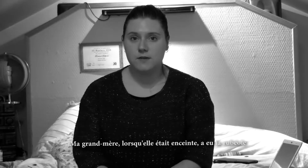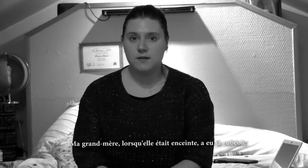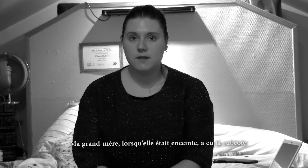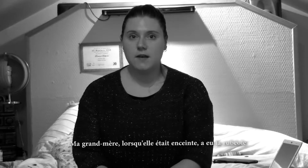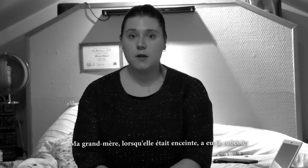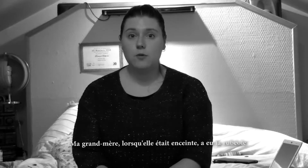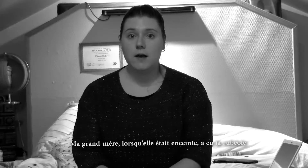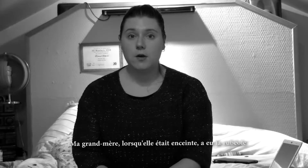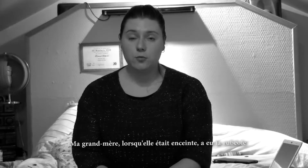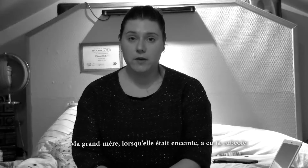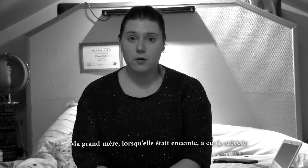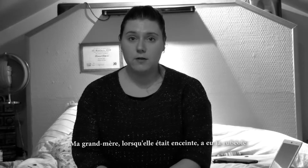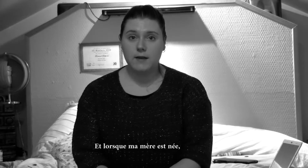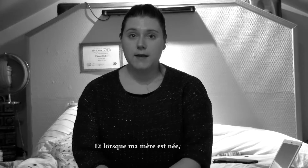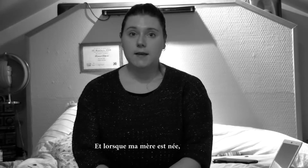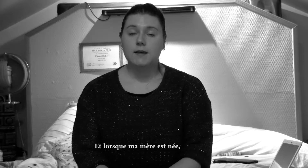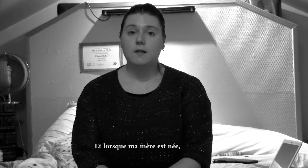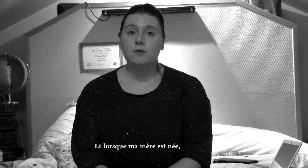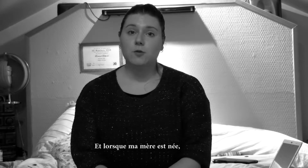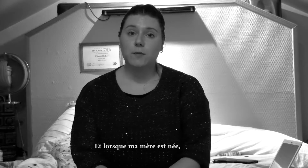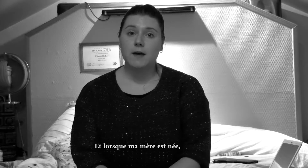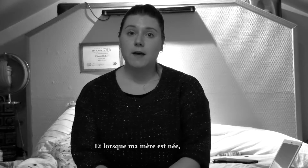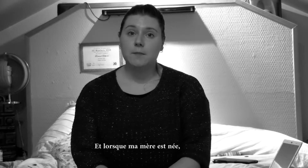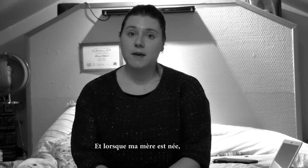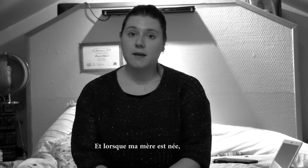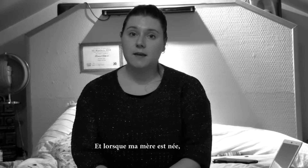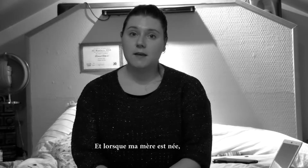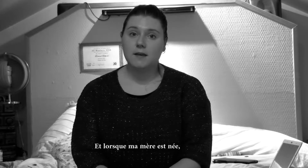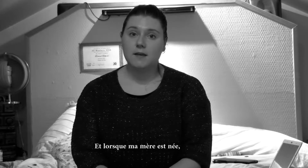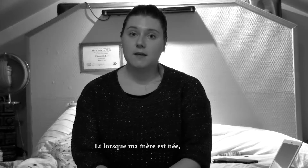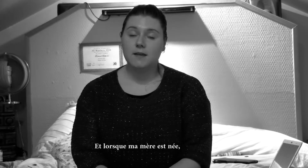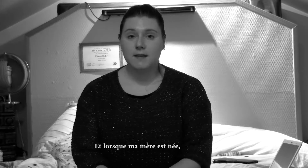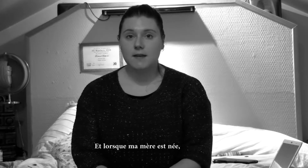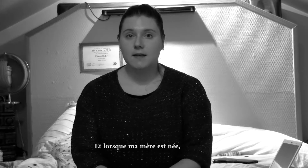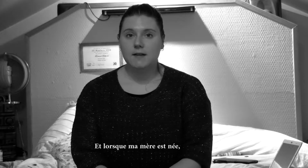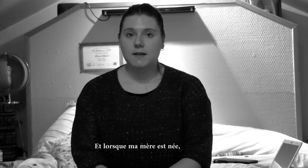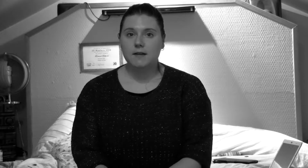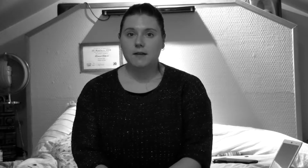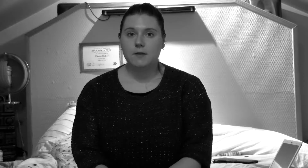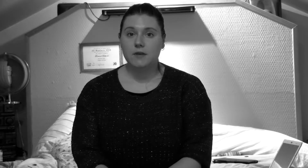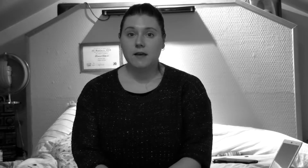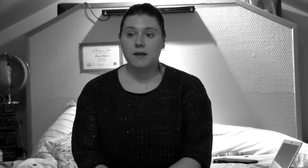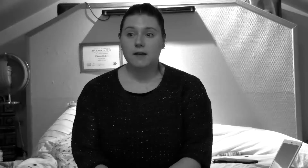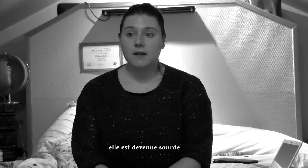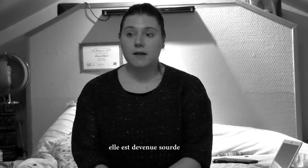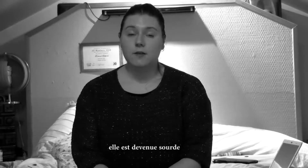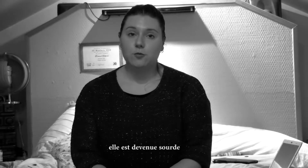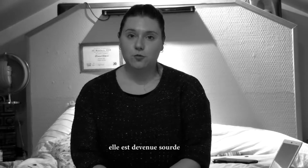enceinte, elle a eu la rubéole et lorsque ma mère est est née et bien elle est devenue